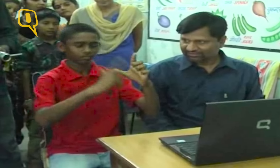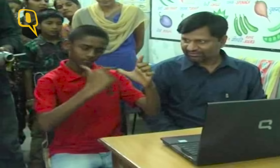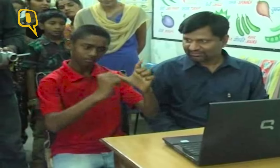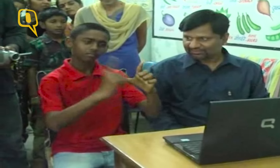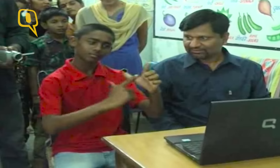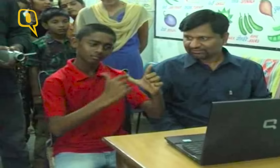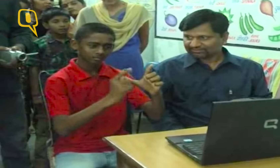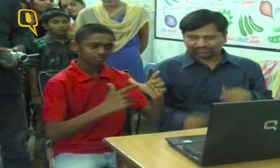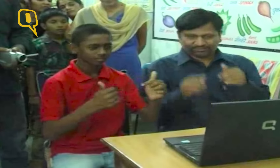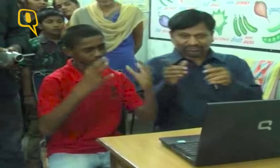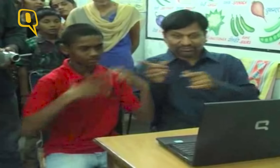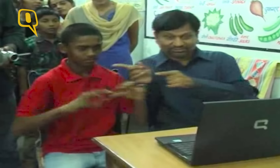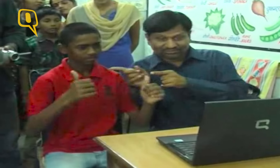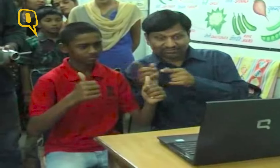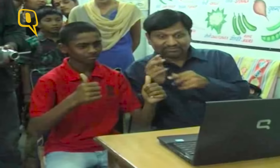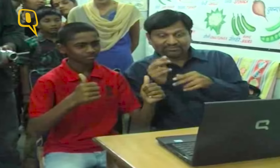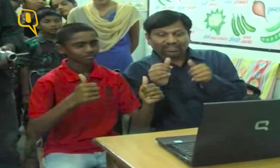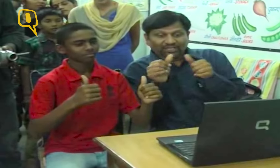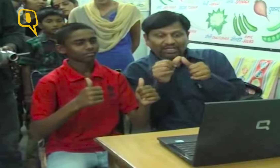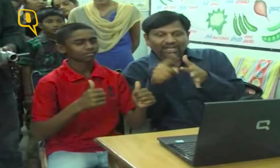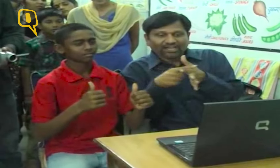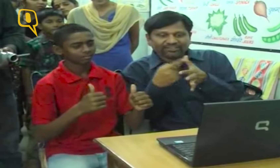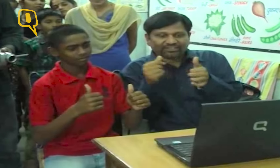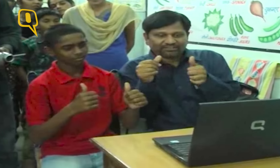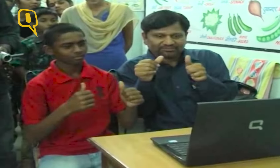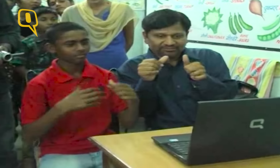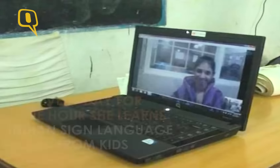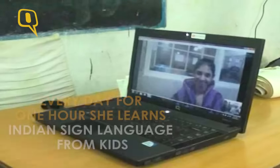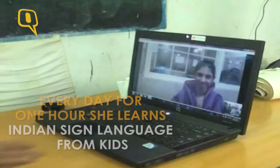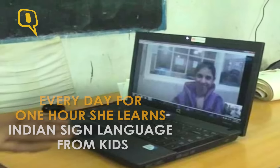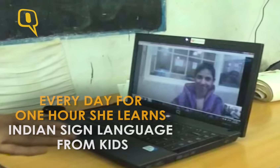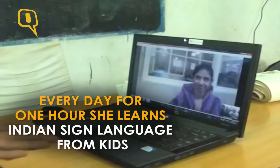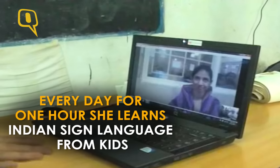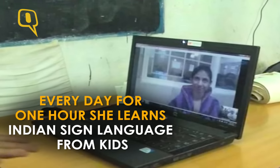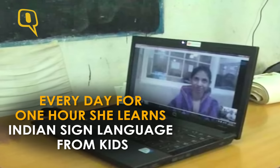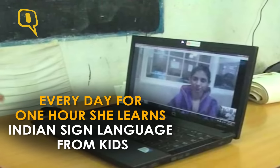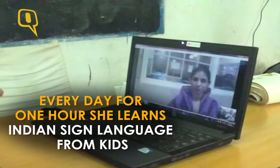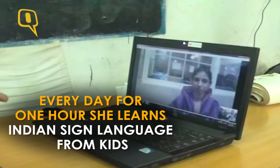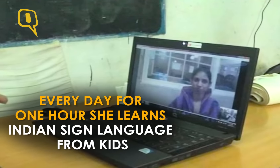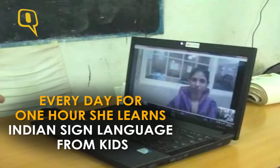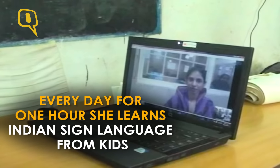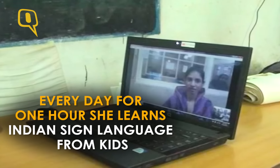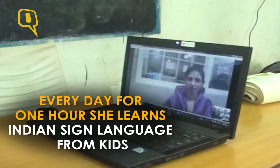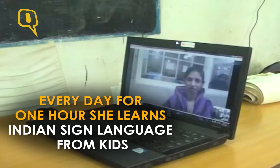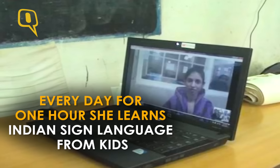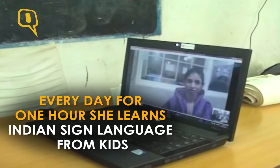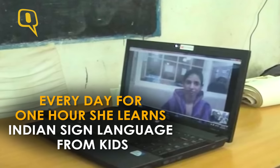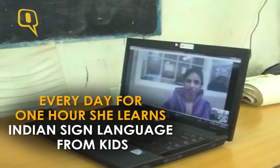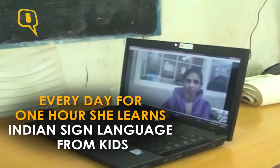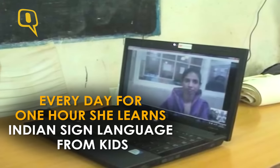सिखाएं। आज बहुत खुश हो रहे हैं, खंडवा से मुकबधिर बच्चे बात कर रहे हैं। लगातार रोज मैं एक घंटे गीता से चर्चा कर रहा हूँ, उसको